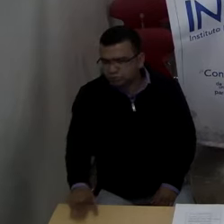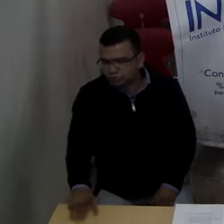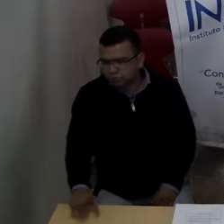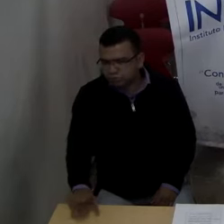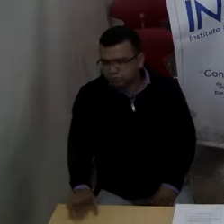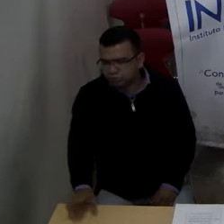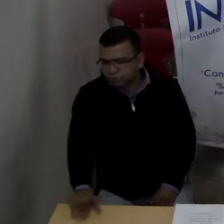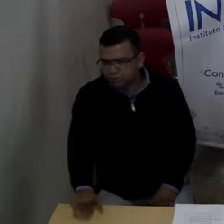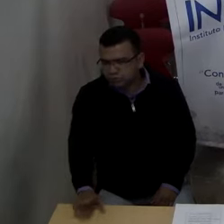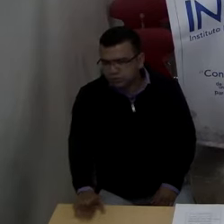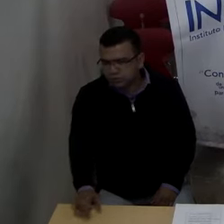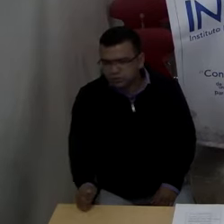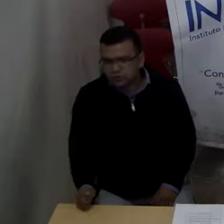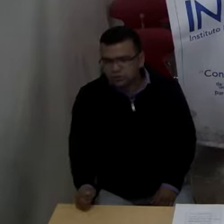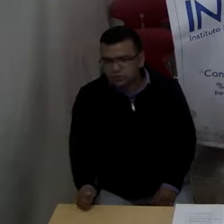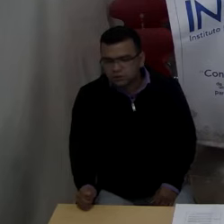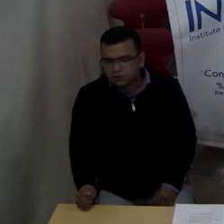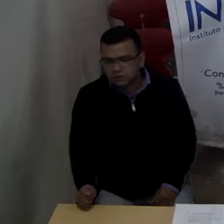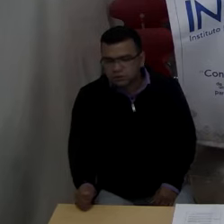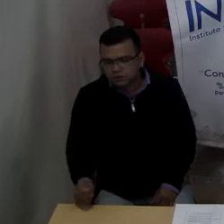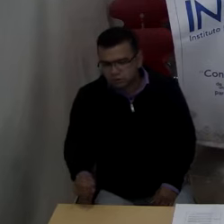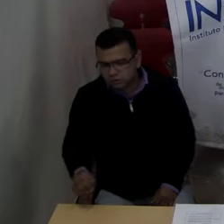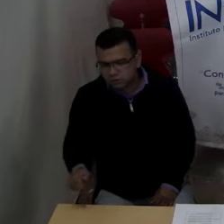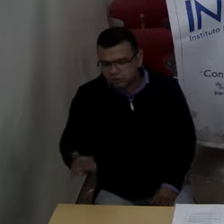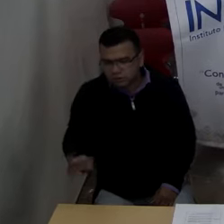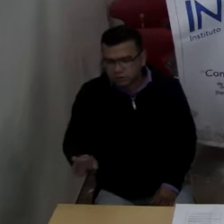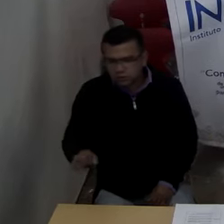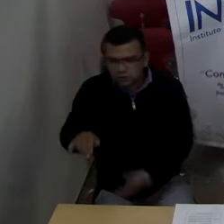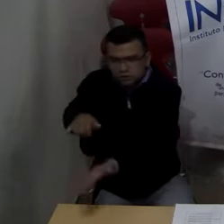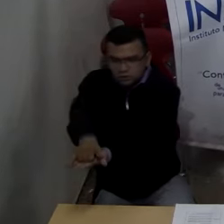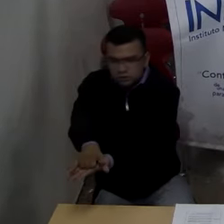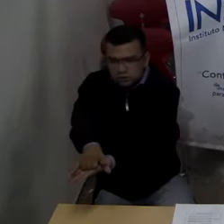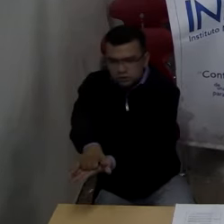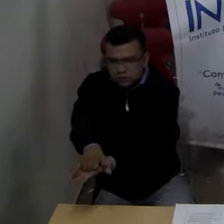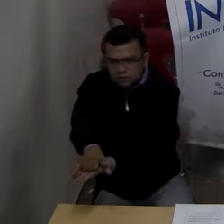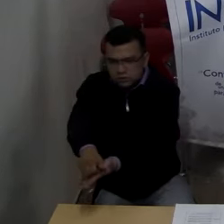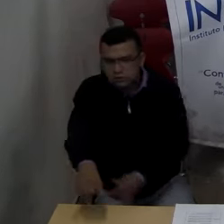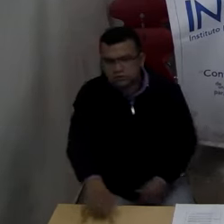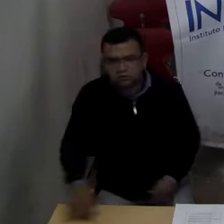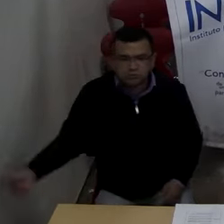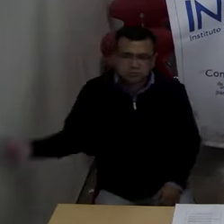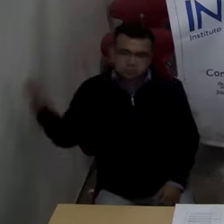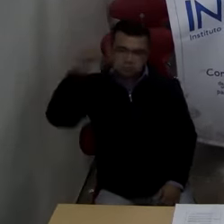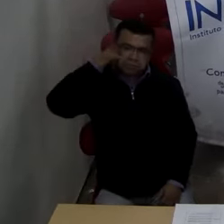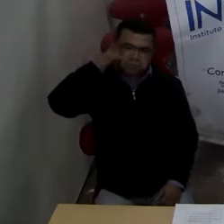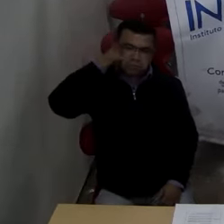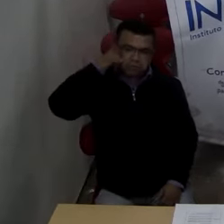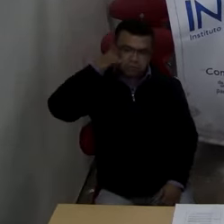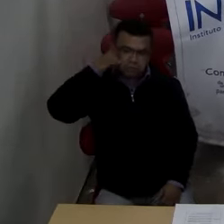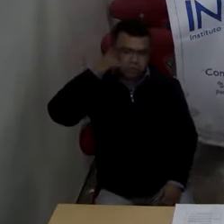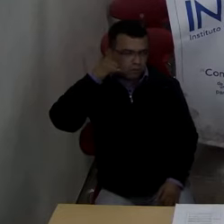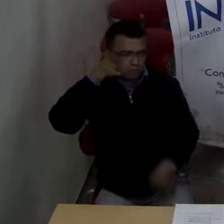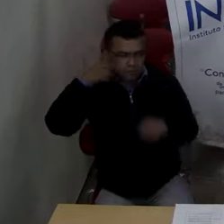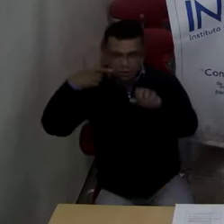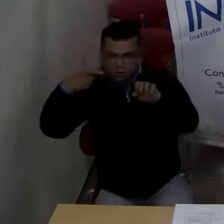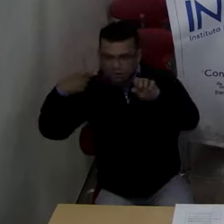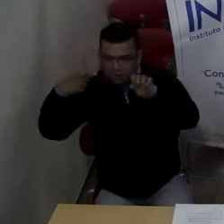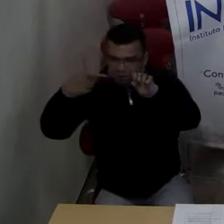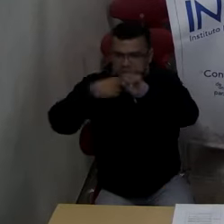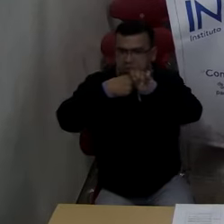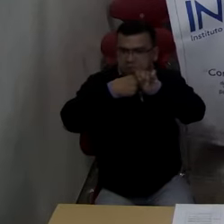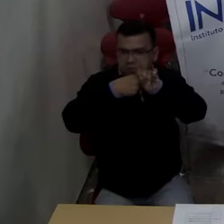la llamada. Se introdujo el copito y hizo un